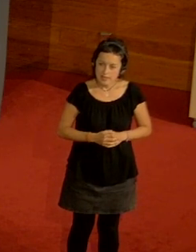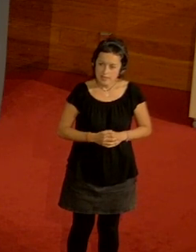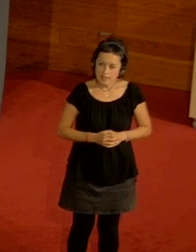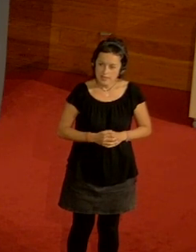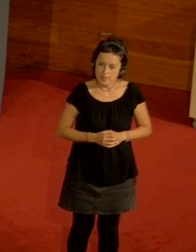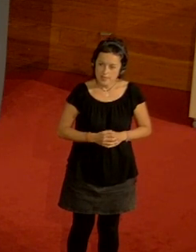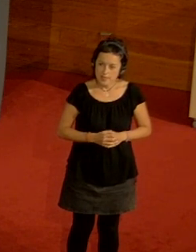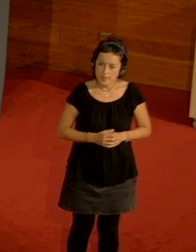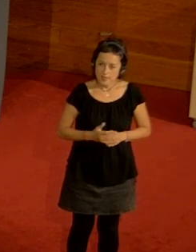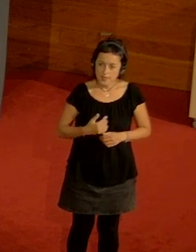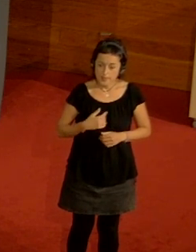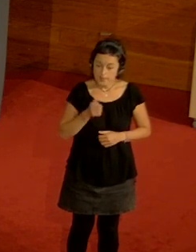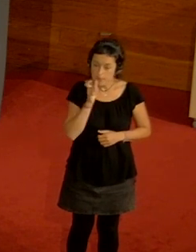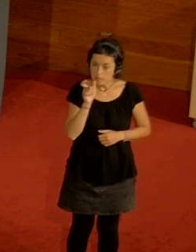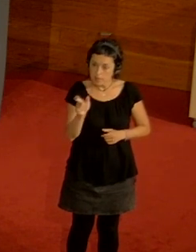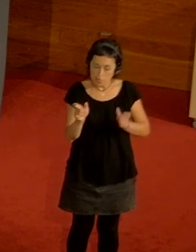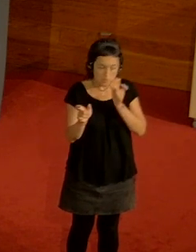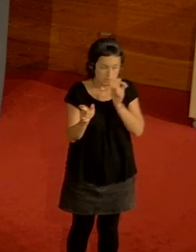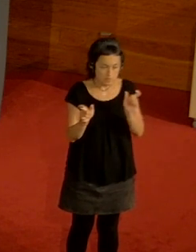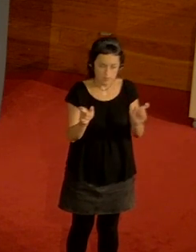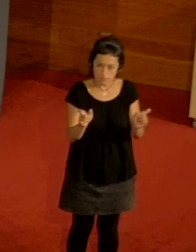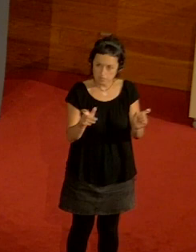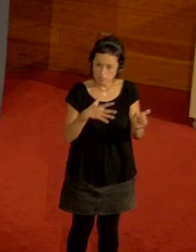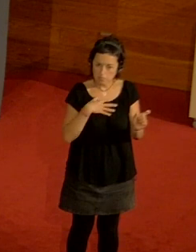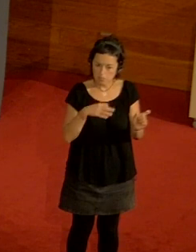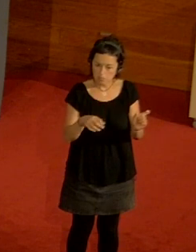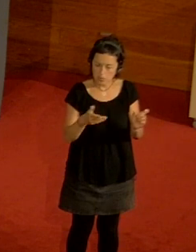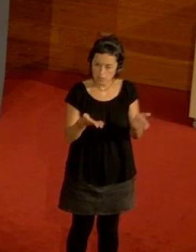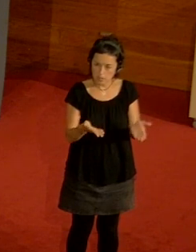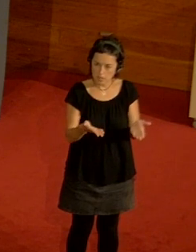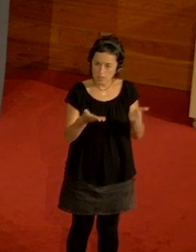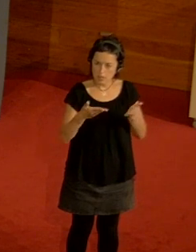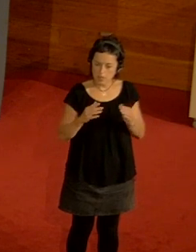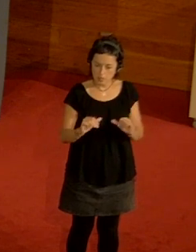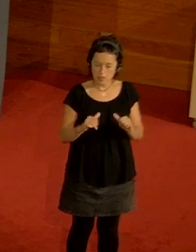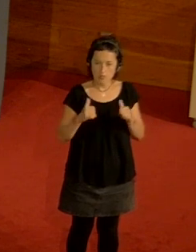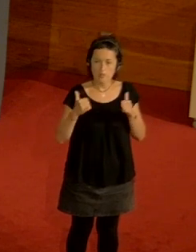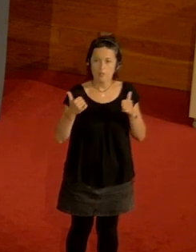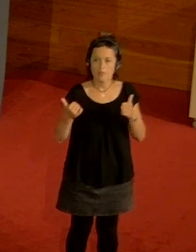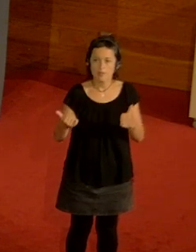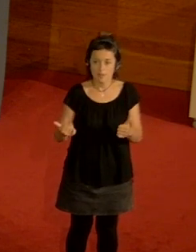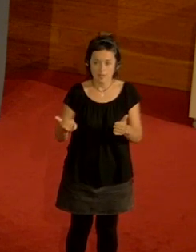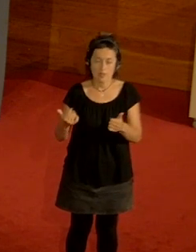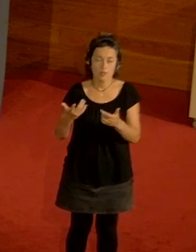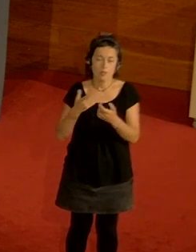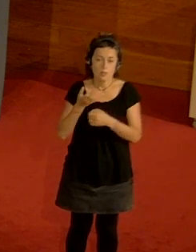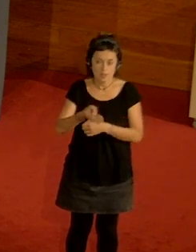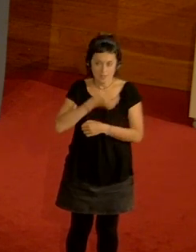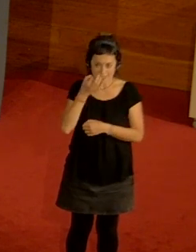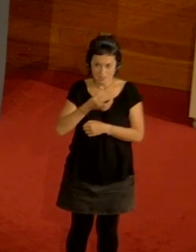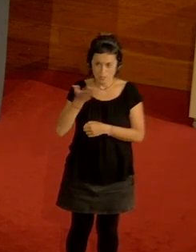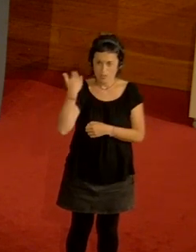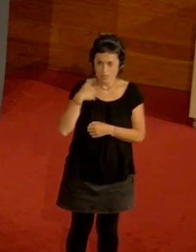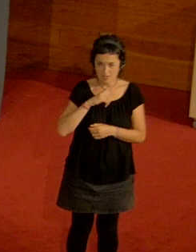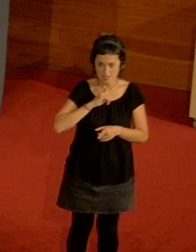estos estas palabras pueden funcionaros también como punto de entrada frente a ese discurso tecnocapitalismo y patriarcal que yo he estado criticando porque